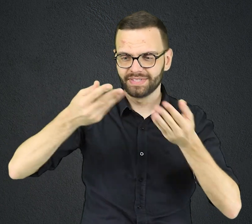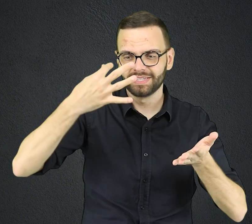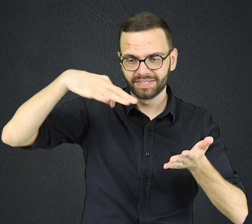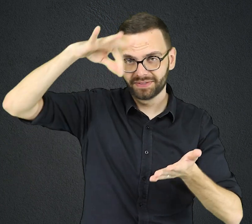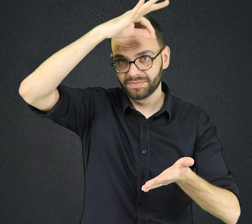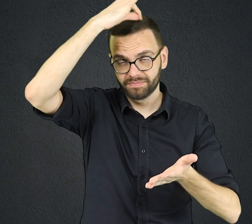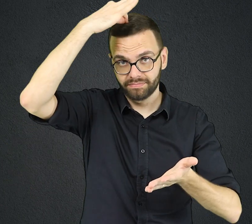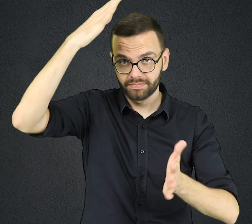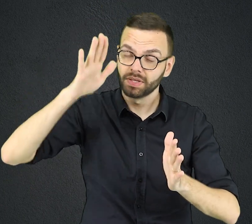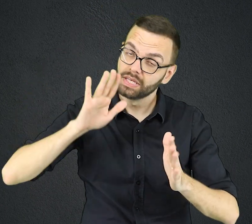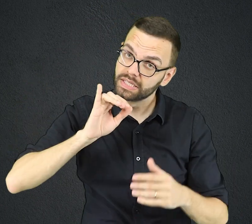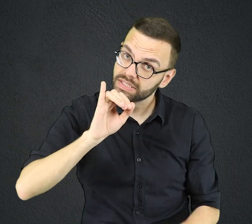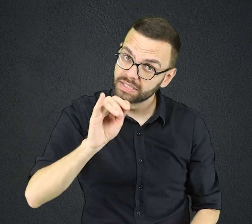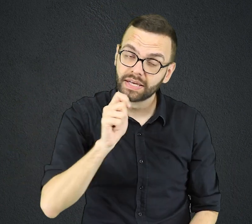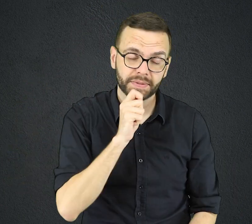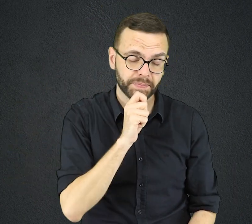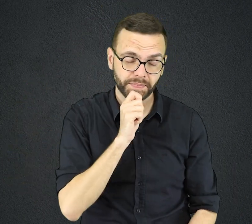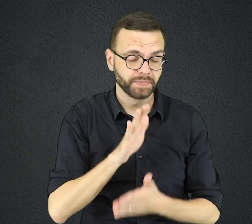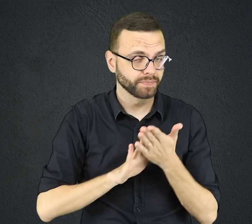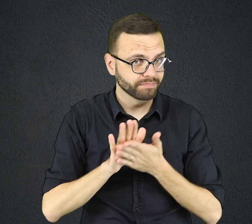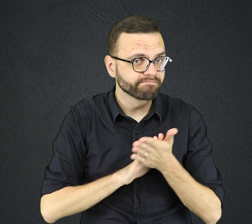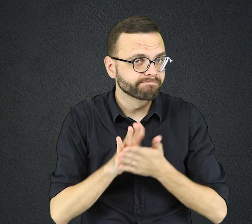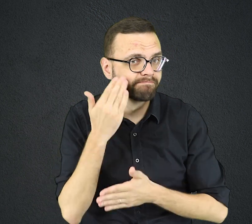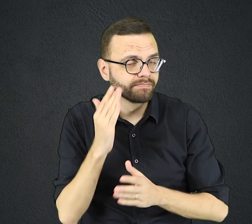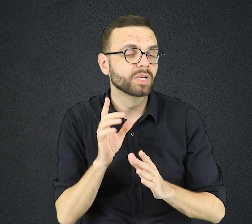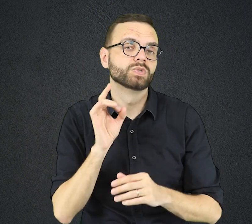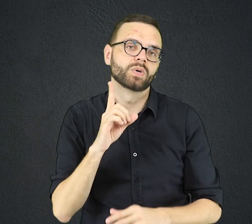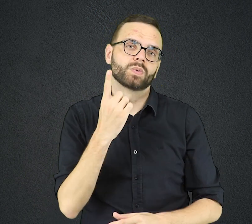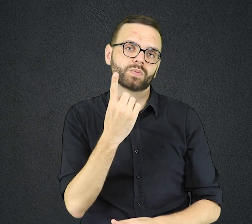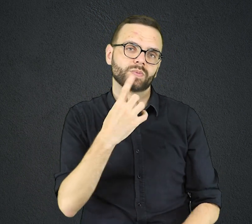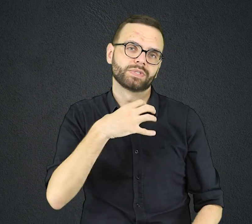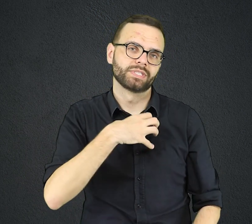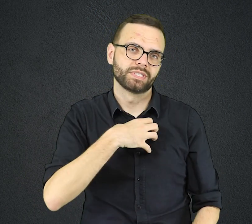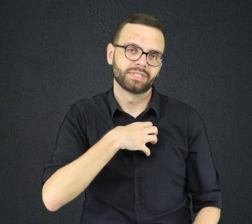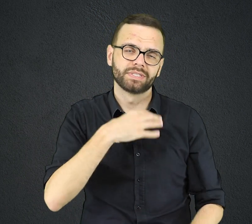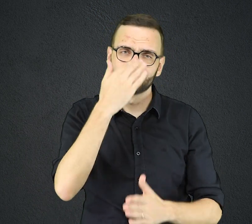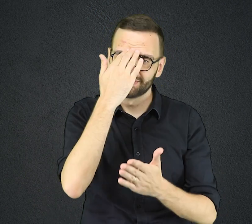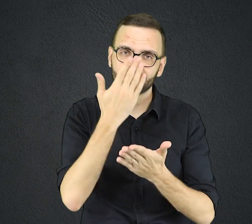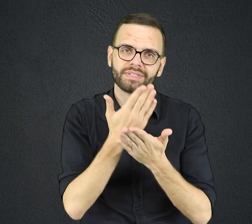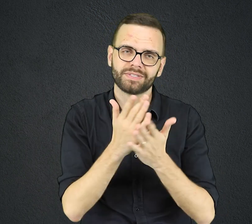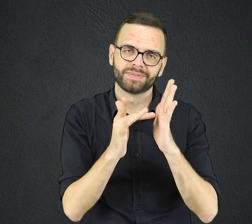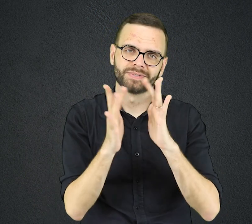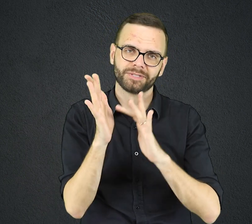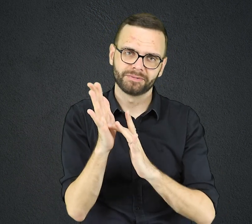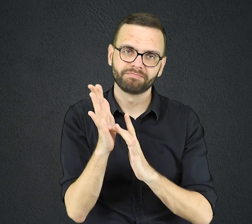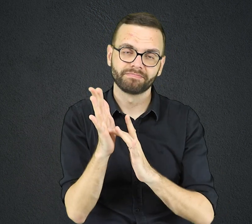Santo. Mas, se você ainda não o entende, só tem uma maneira de compreender: crendo em Jesus.